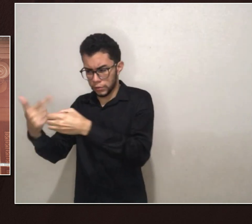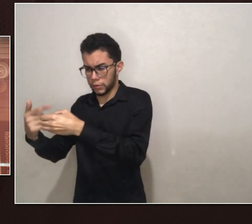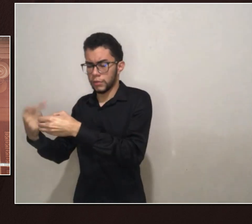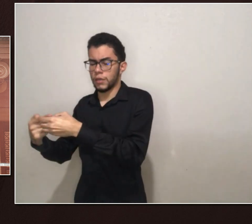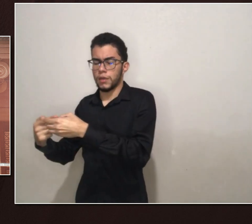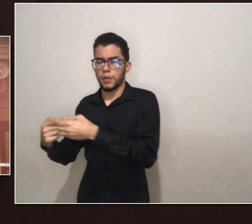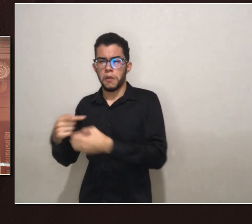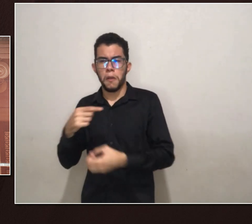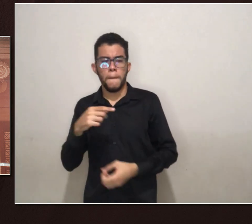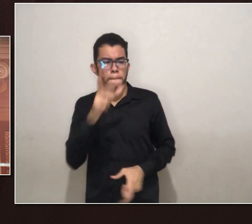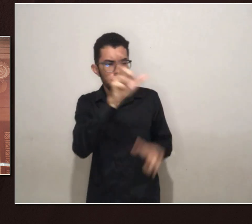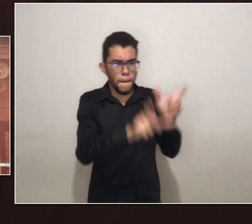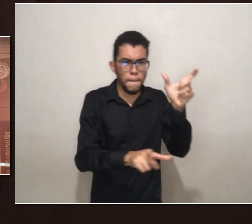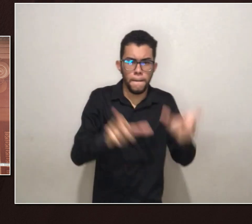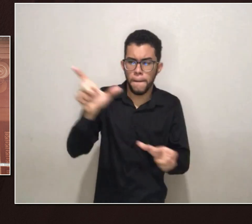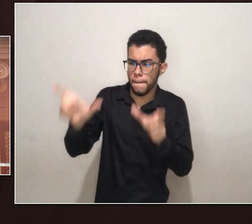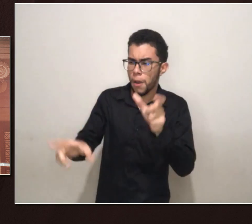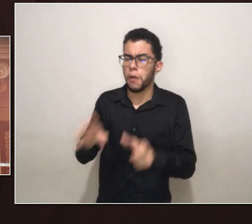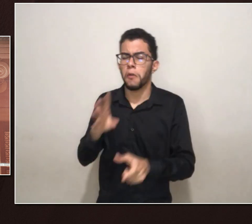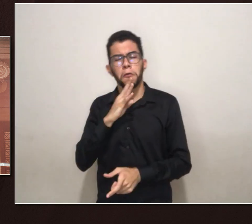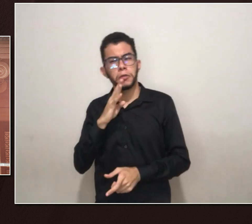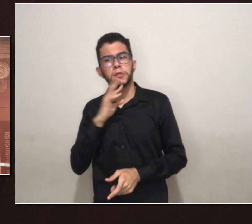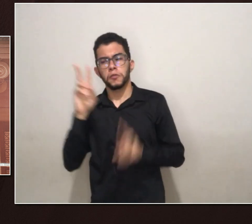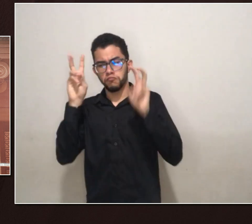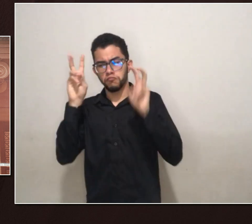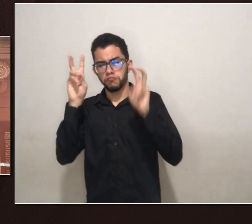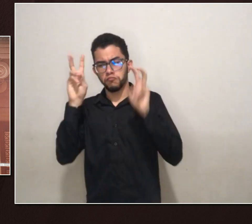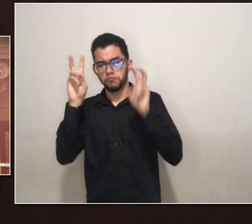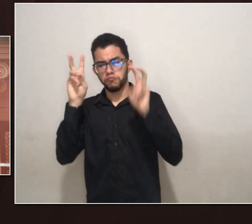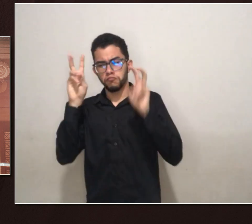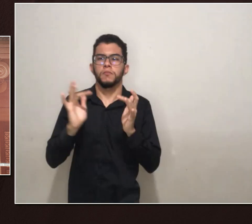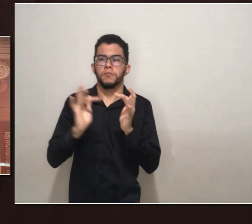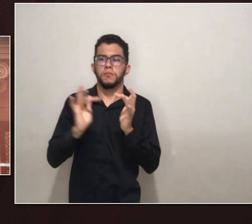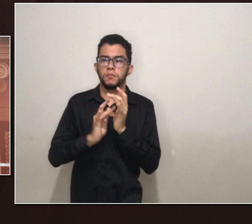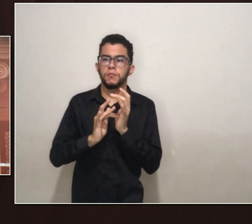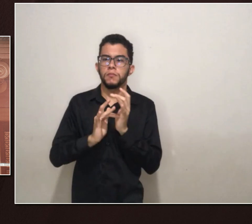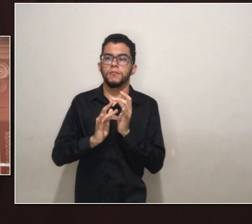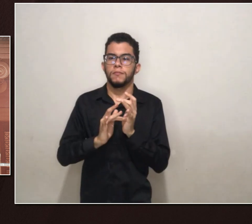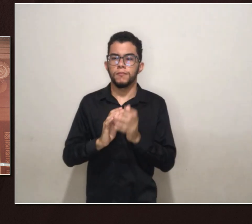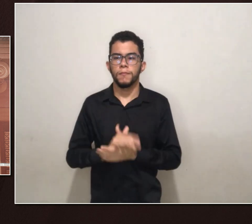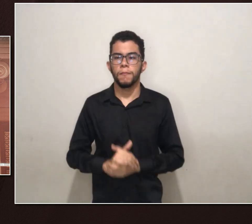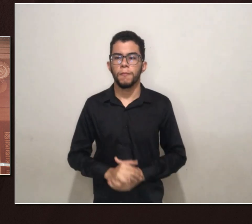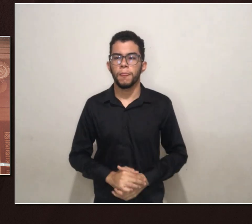lá. Então, vamos já partir para capítulo 2, versículo 1.